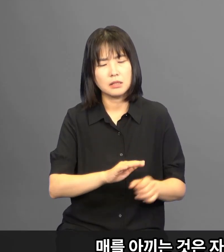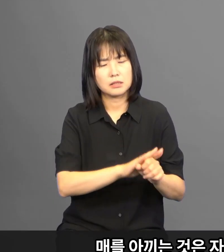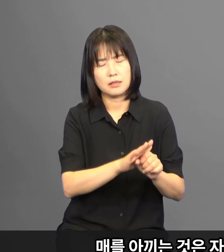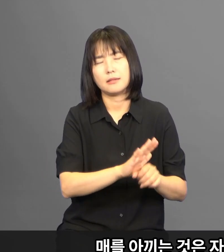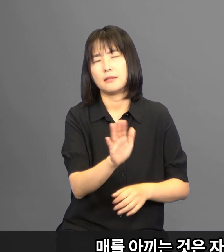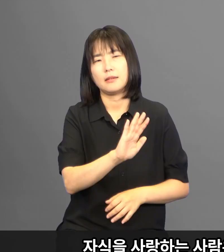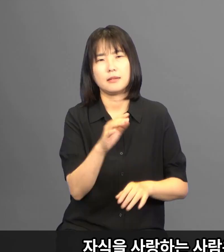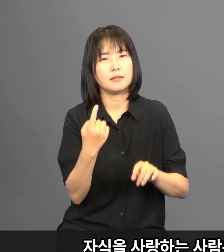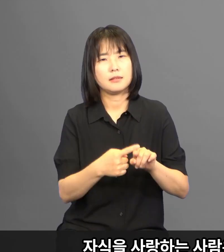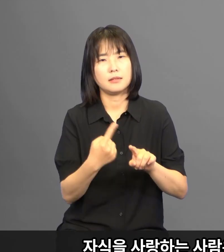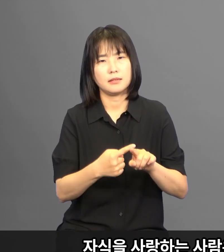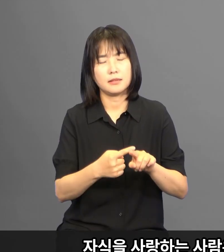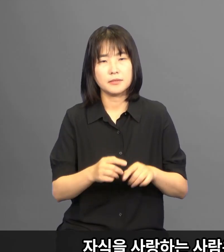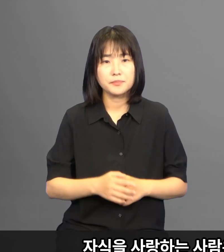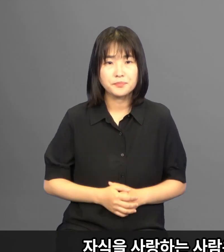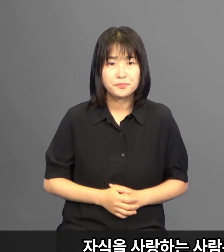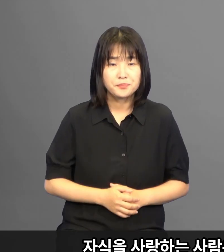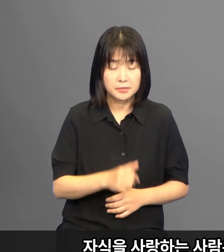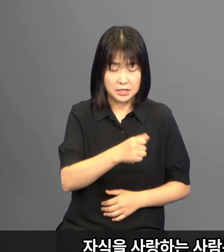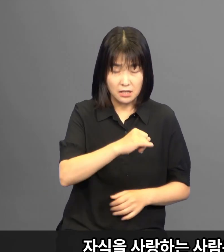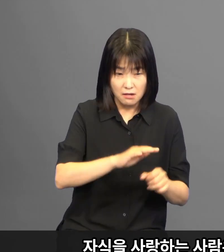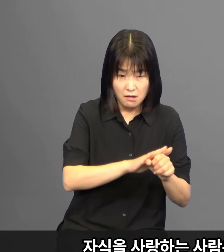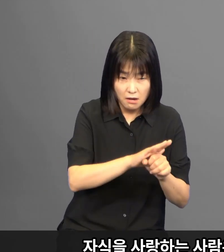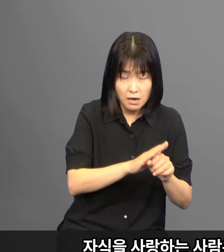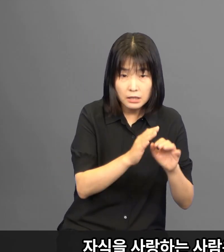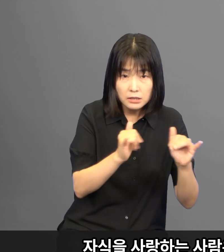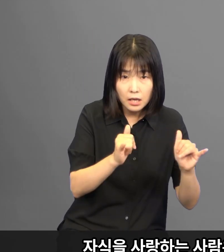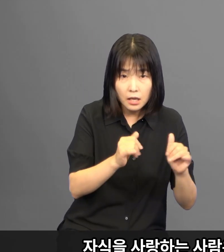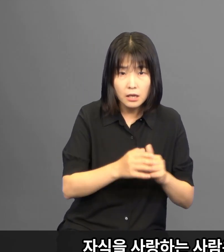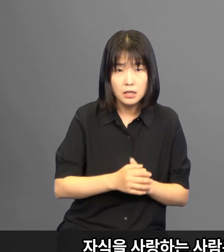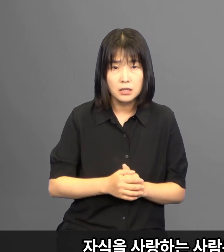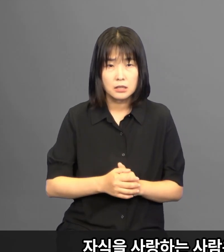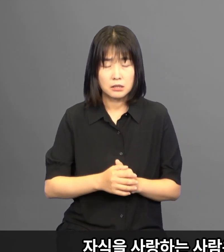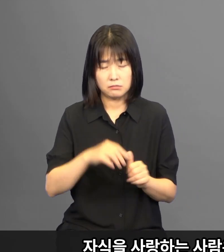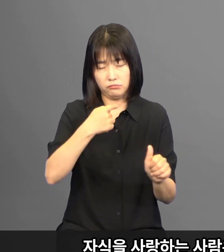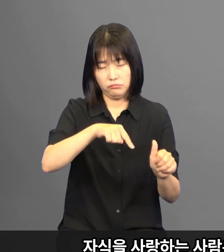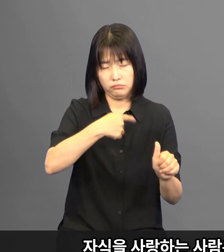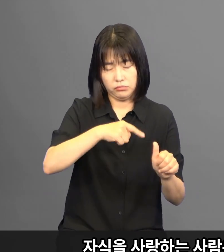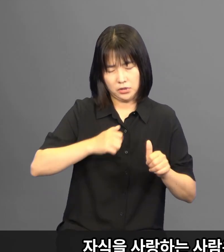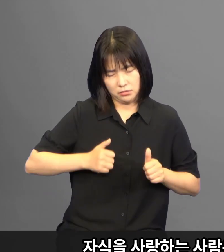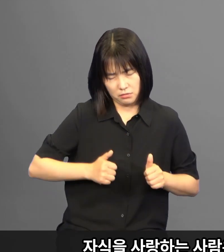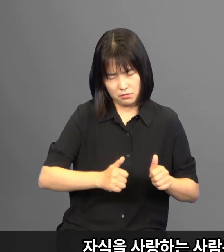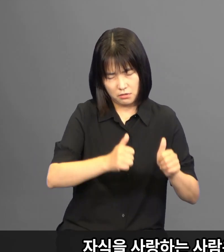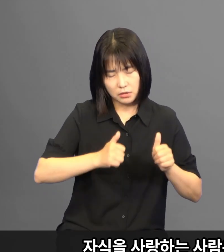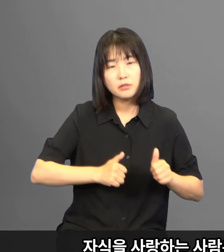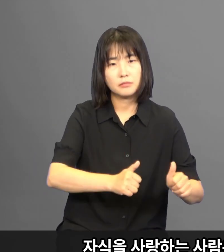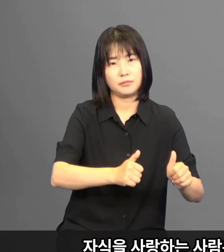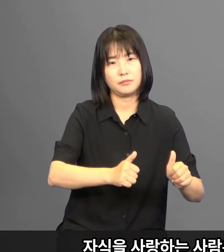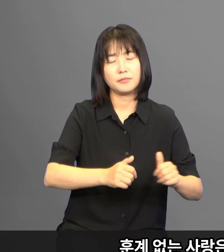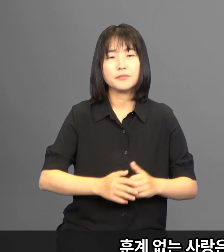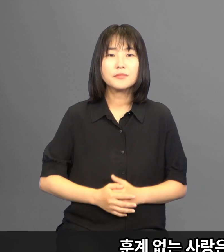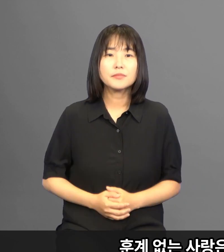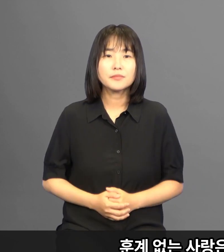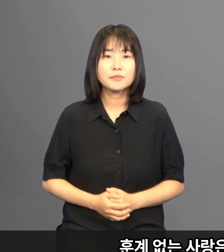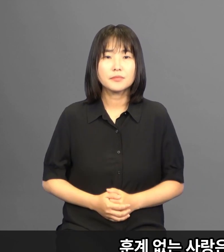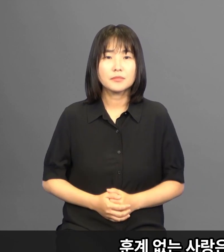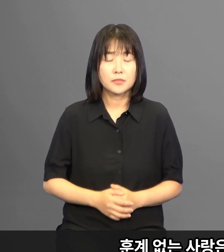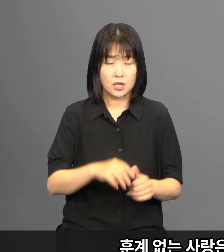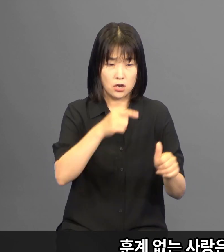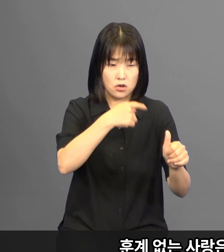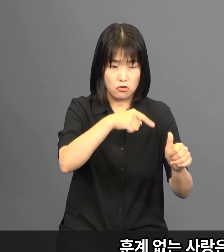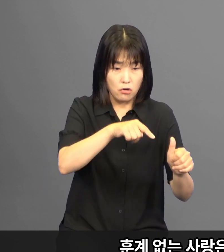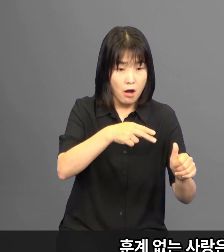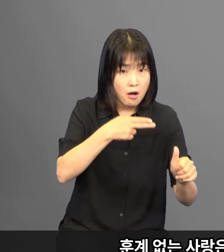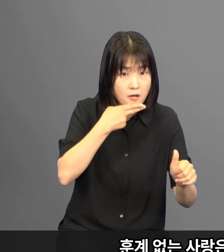것이다. 자식을 사랑하는 사람은 훈계를 게을리하지 않는다. 훈계 없는